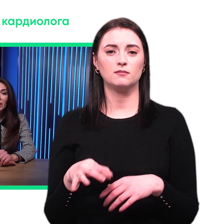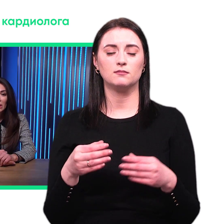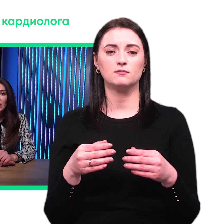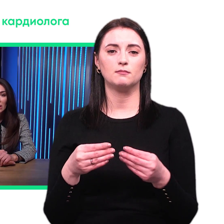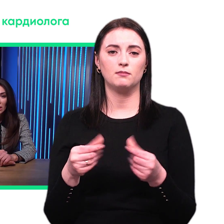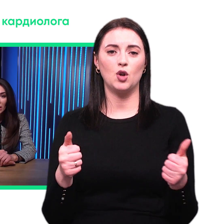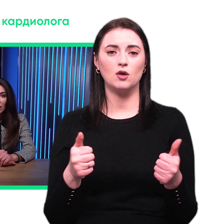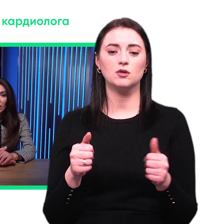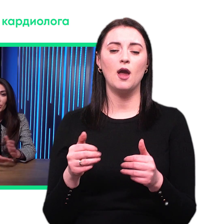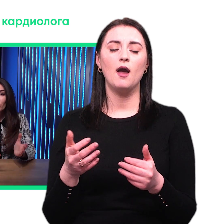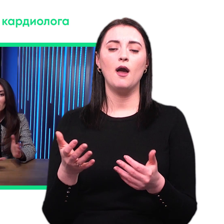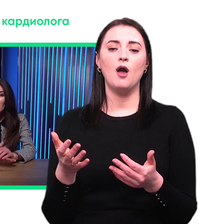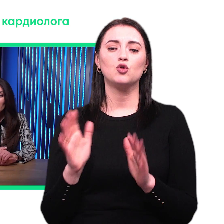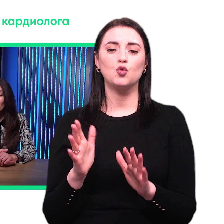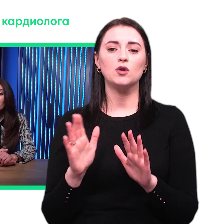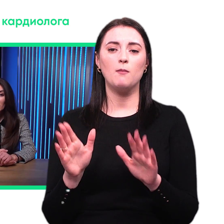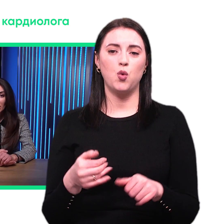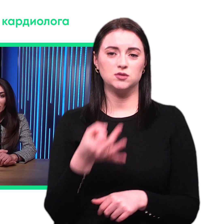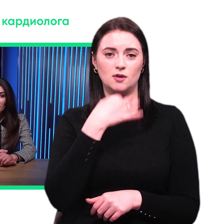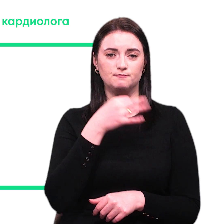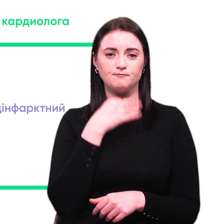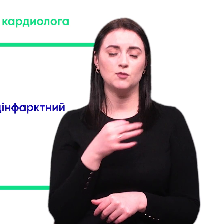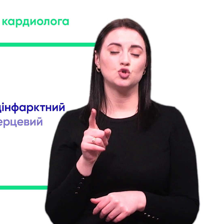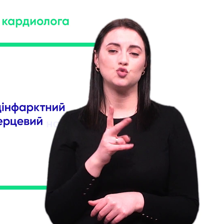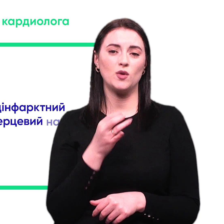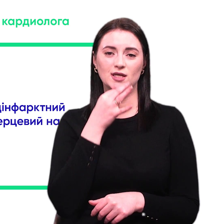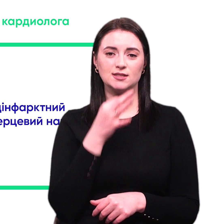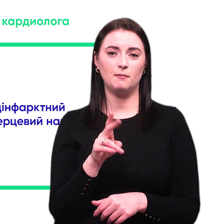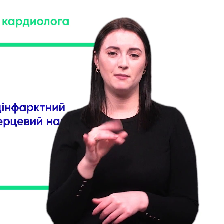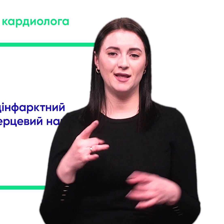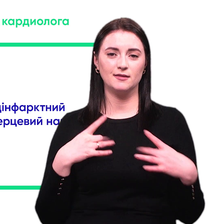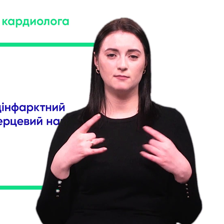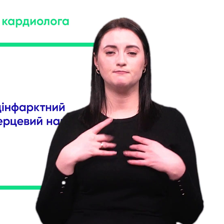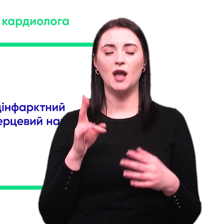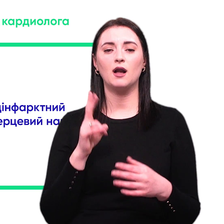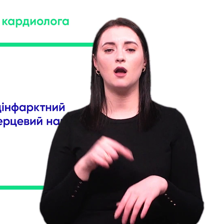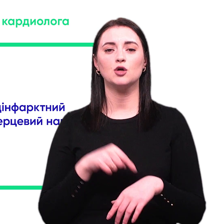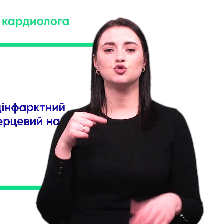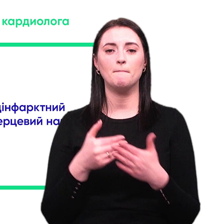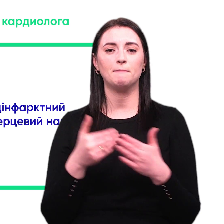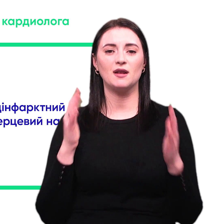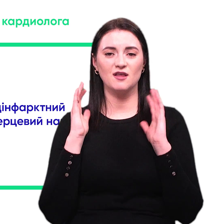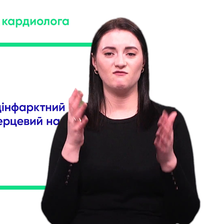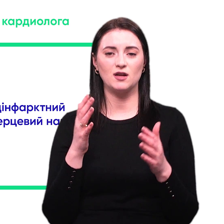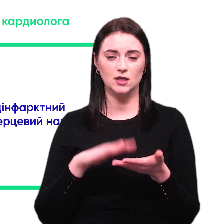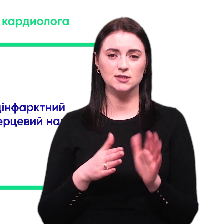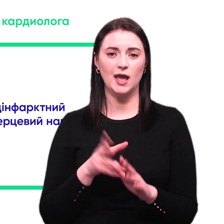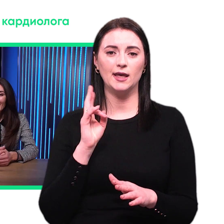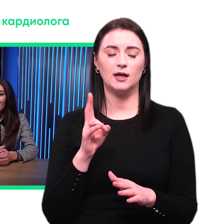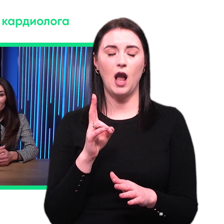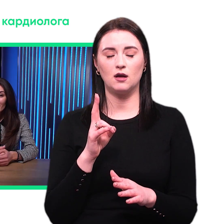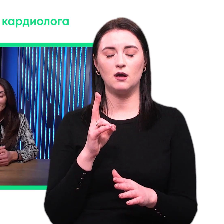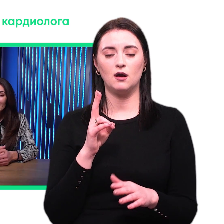приема нитроглицерина, чего не скажешь о невралгии. Как відчувається перединфарктний стан и как распознать сердечный